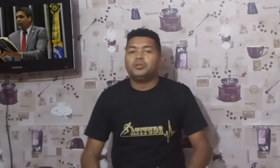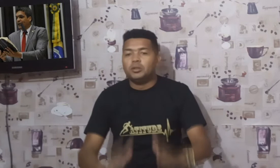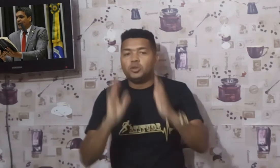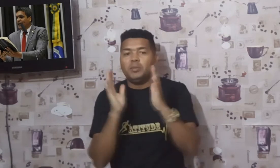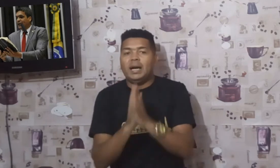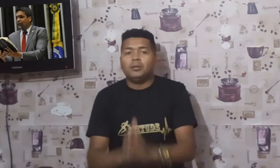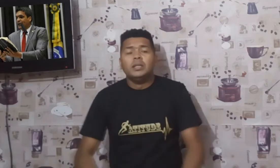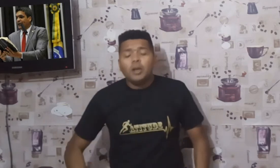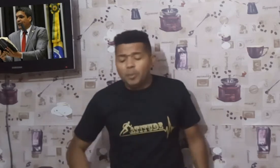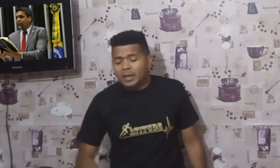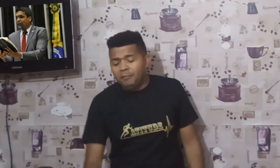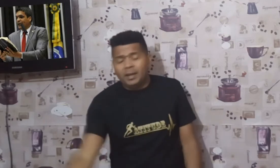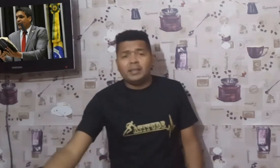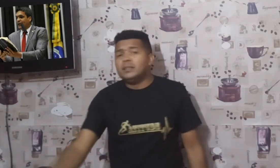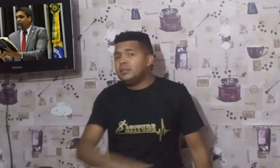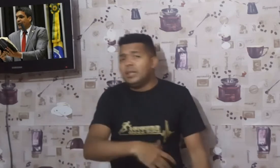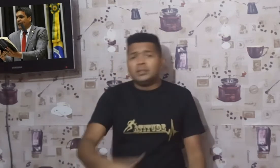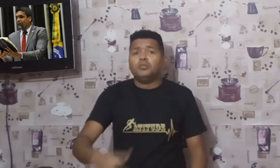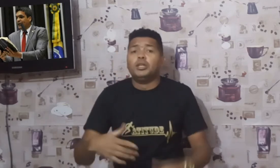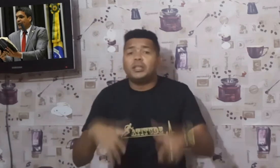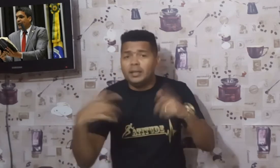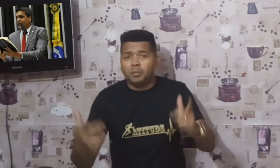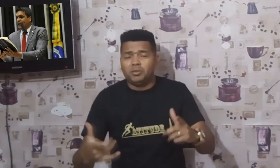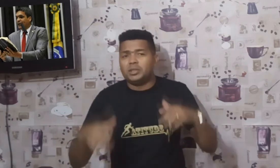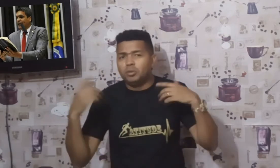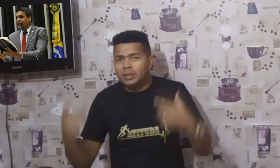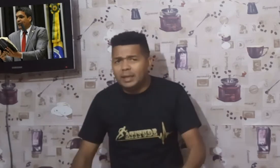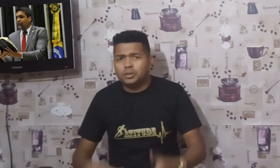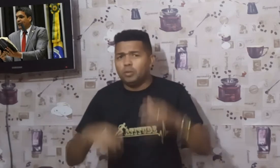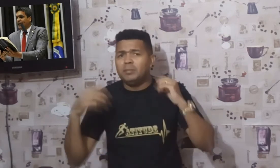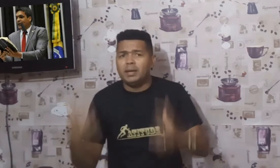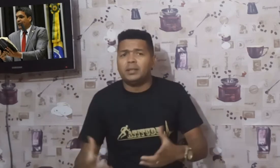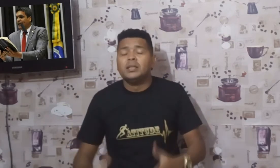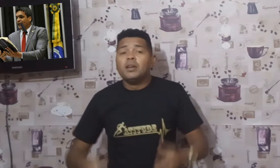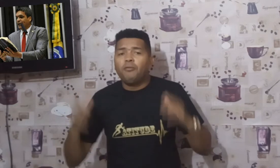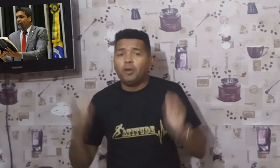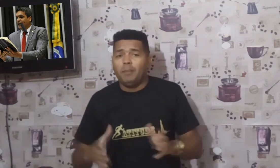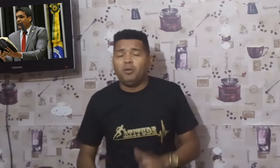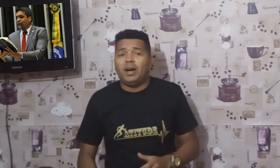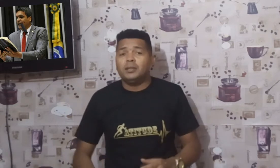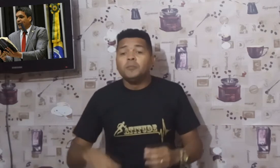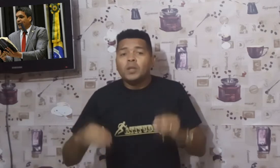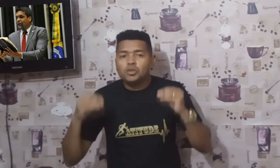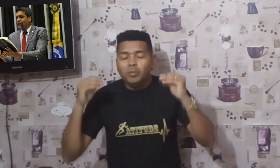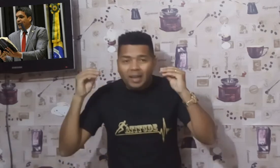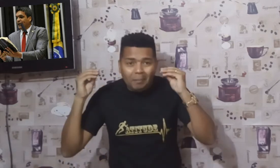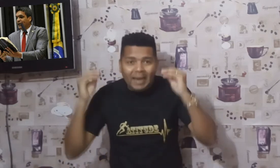Deus, muito obrigado. Eu poderia ficar aqui dias e noites lendo para você sobre leis, sobre emendas que foram aprovadas e sobre